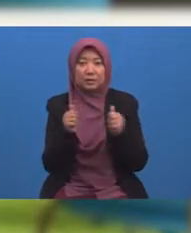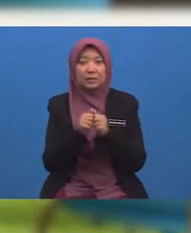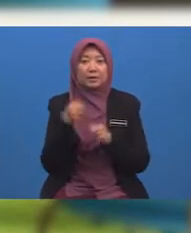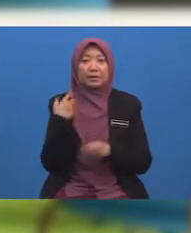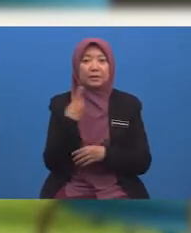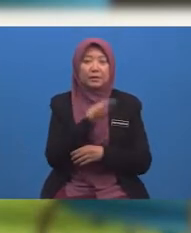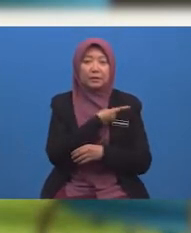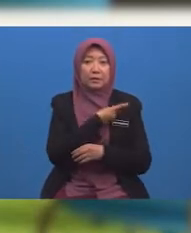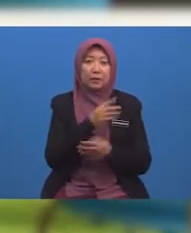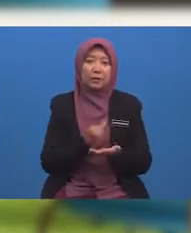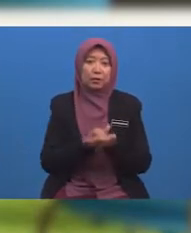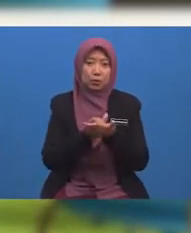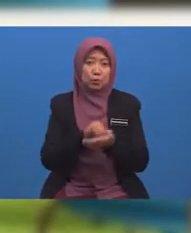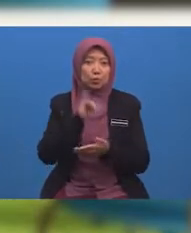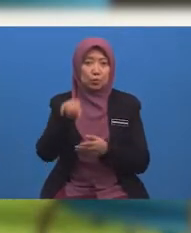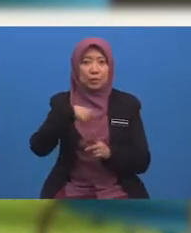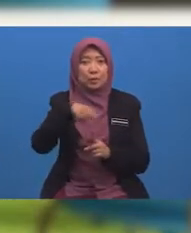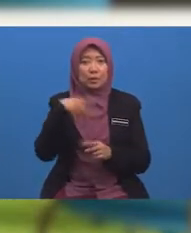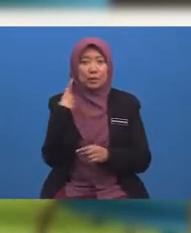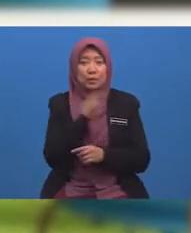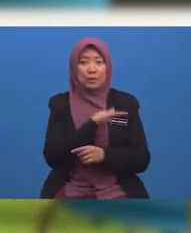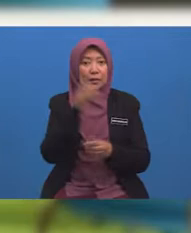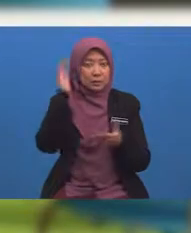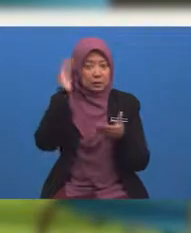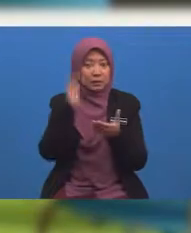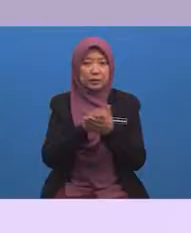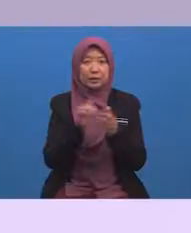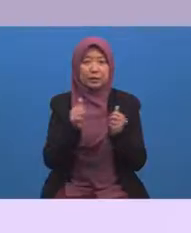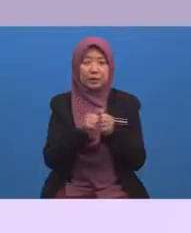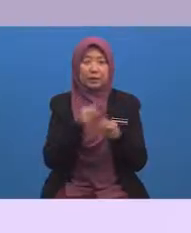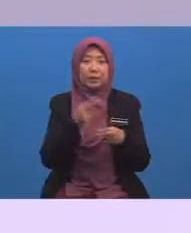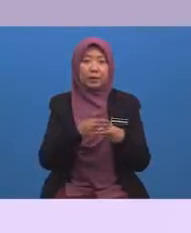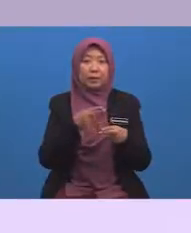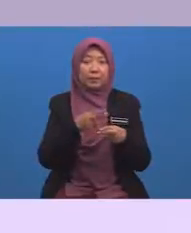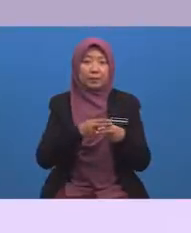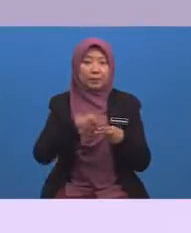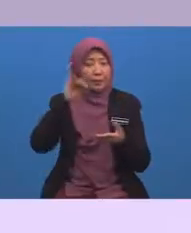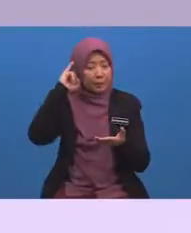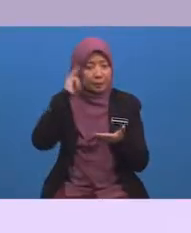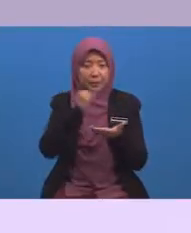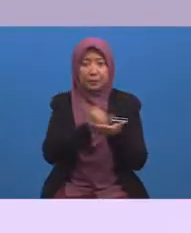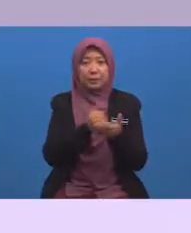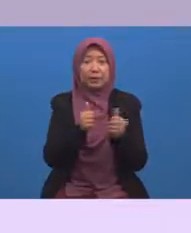Begitu juga apabila kita percaya dan beriman dengan nama Ar-Rahman dan Ar-Rahim.